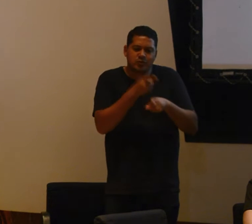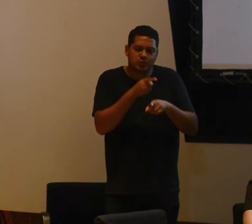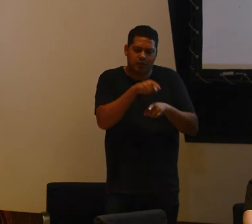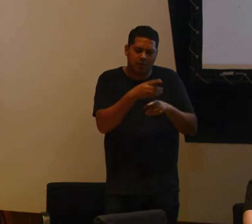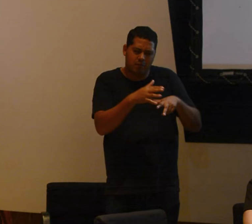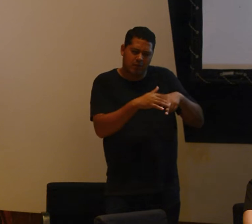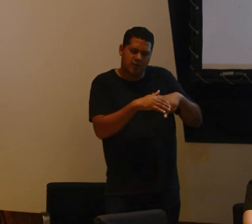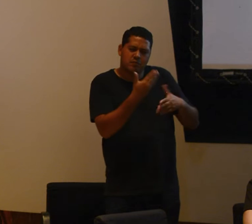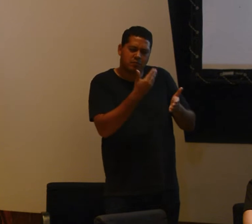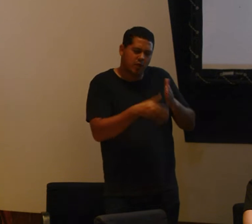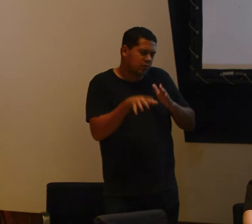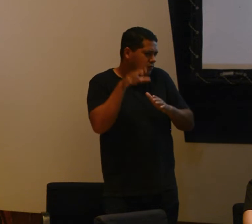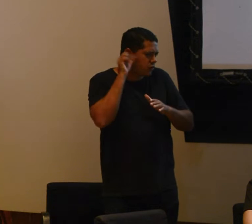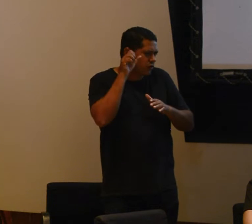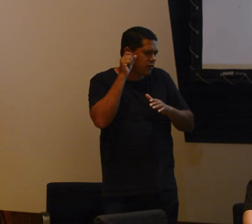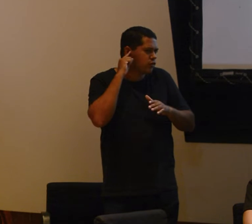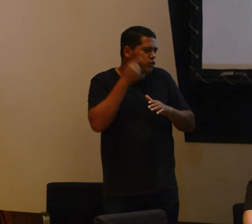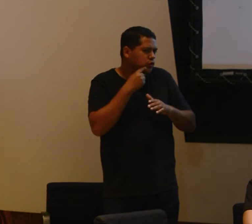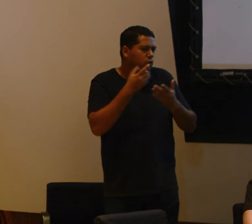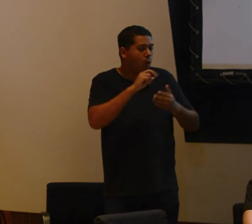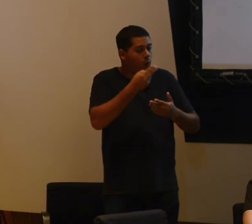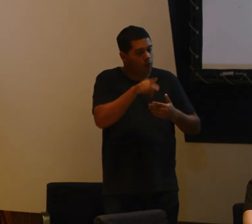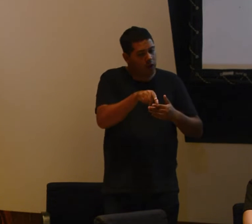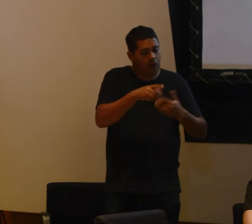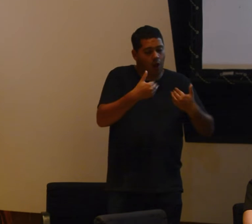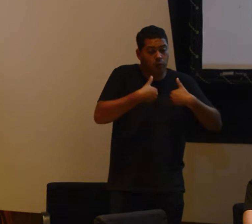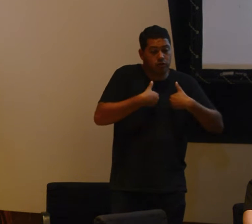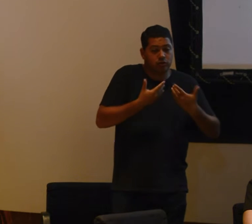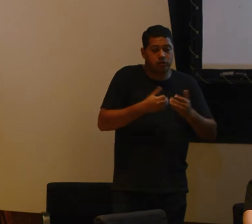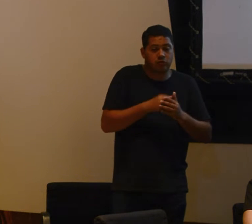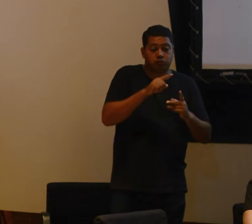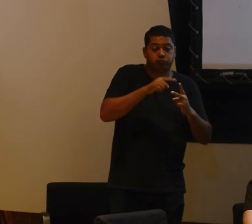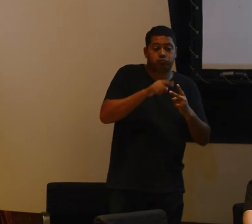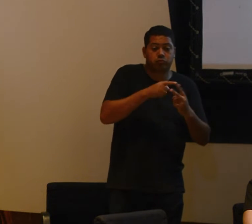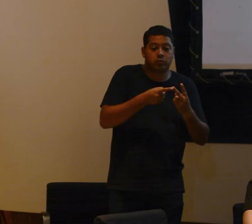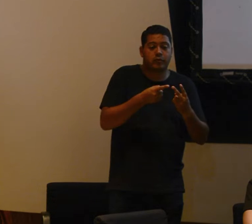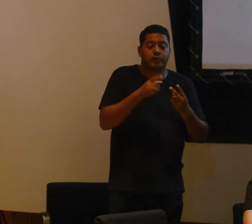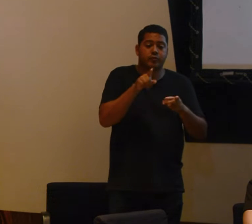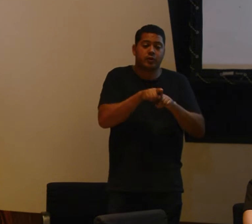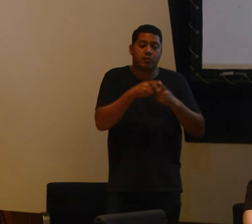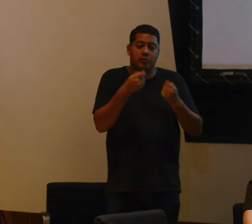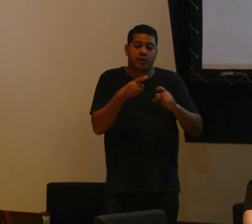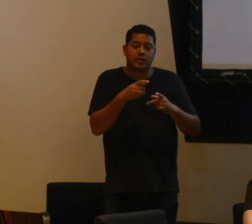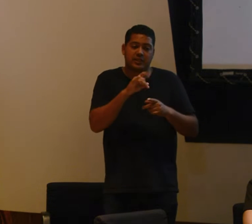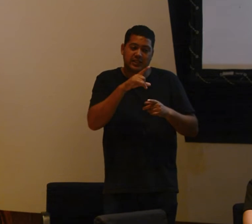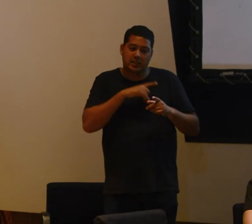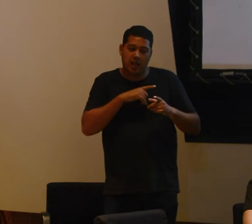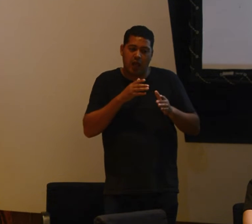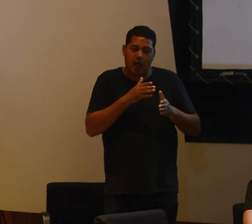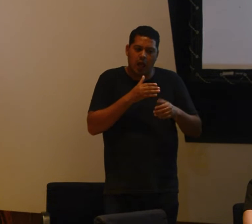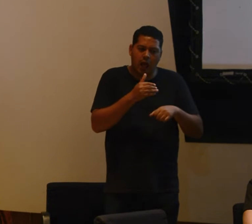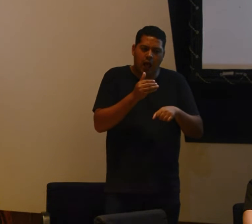perda auditiva ou ele tem o transtorno do espectro autista e realmente constatar, ele está tendo acesso a todas as